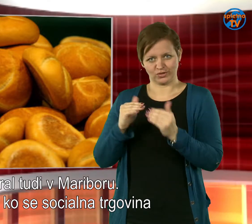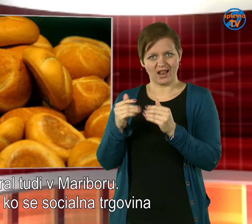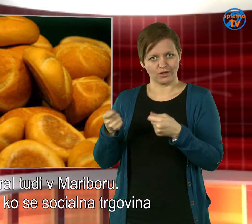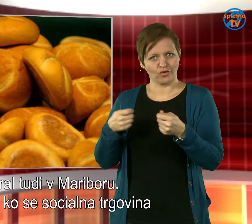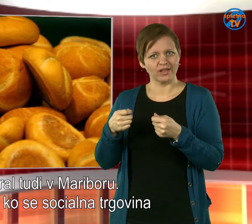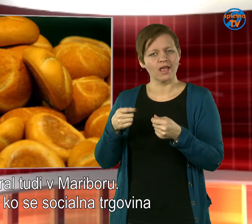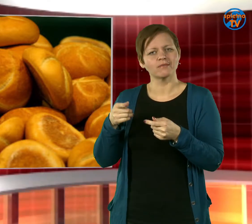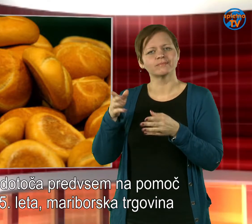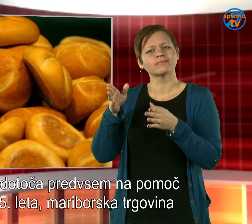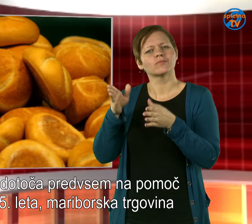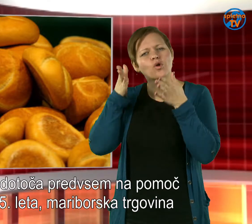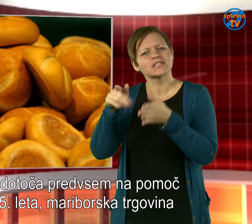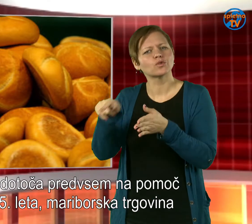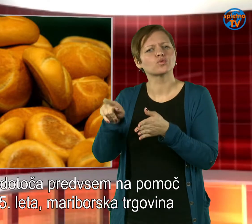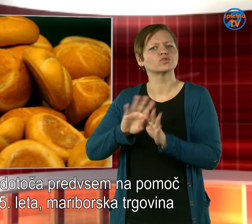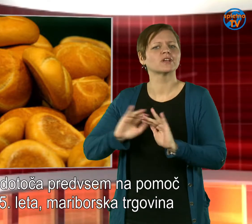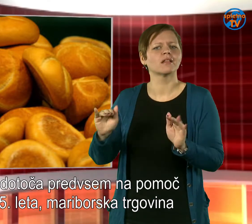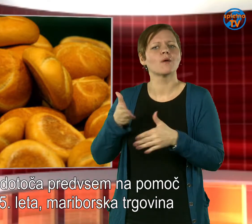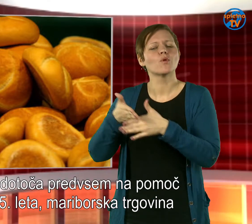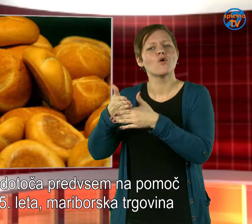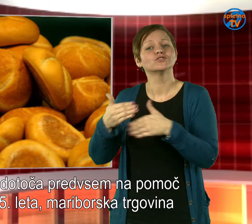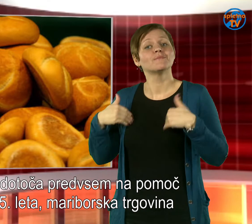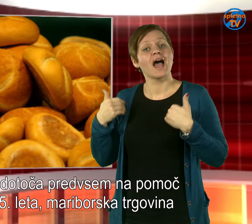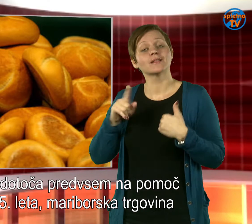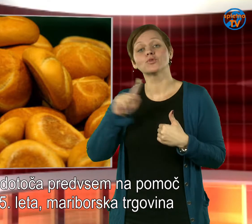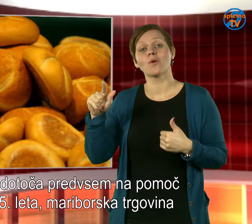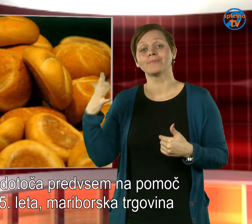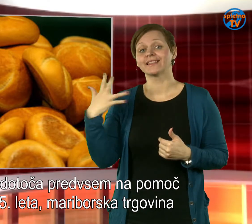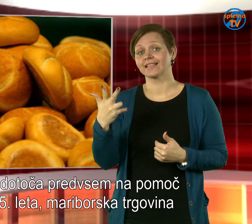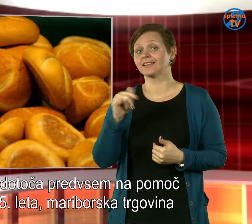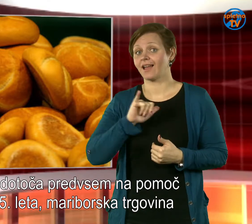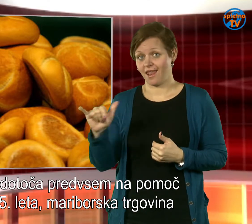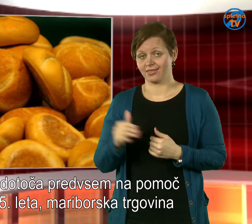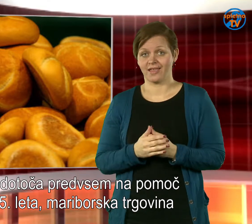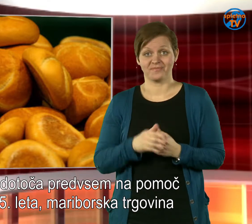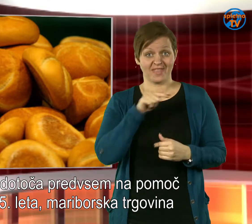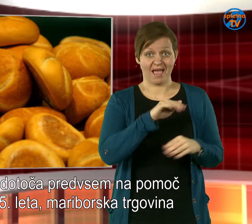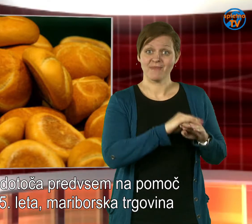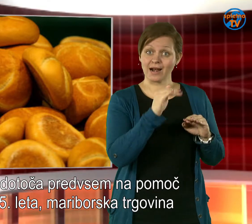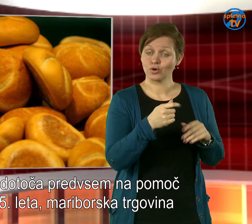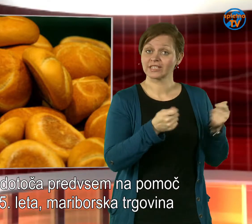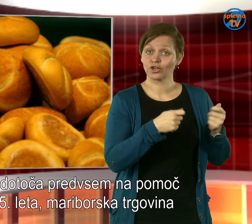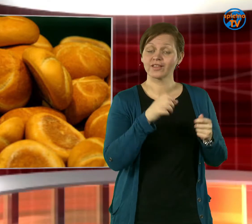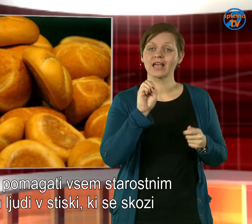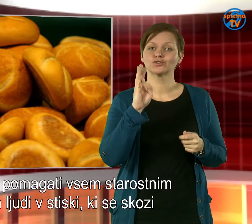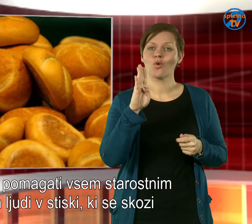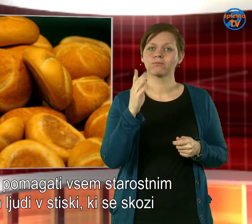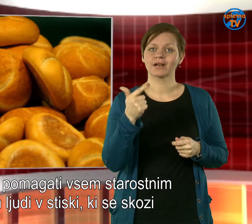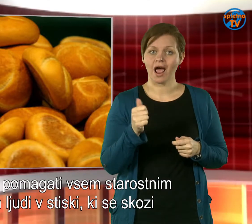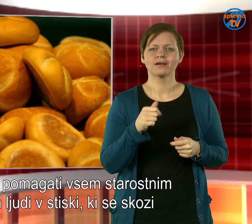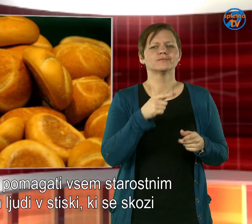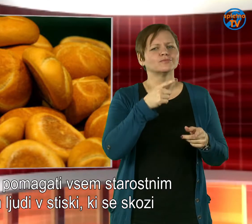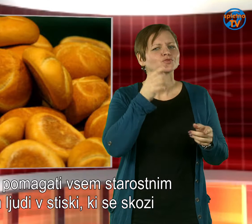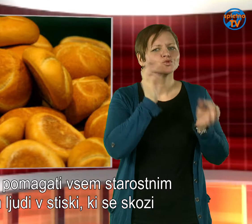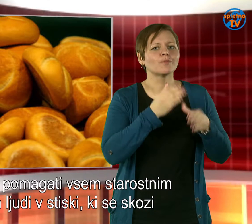socialna trgovina v Kranju osredotoča predvsem na pomoč mladim do 35. leta, mariborska trgovina Sotra skuša pomagati